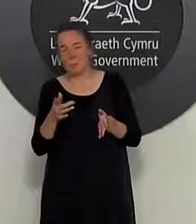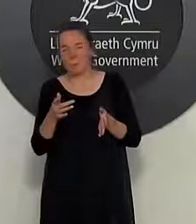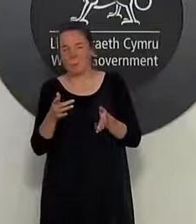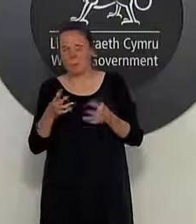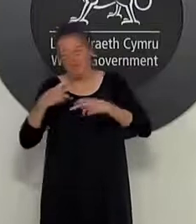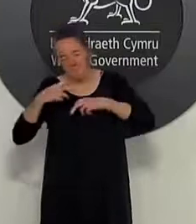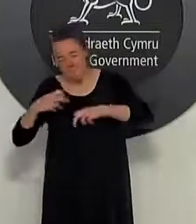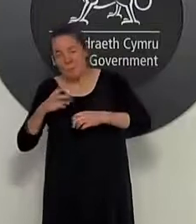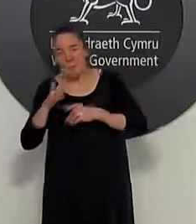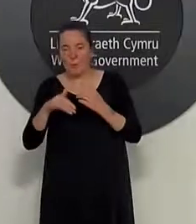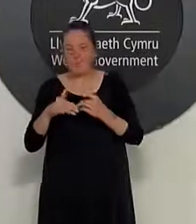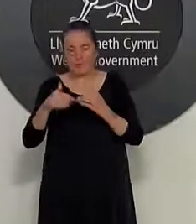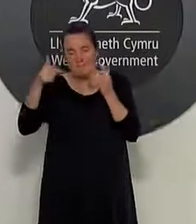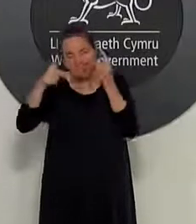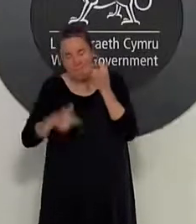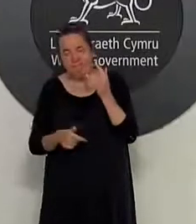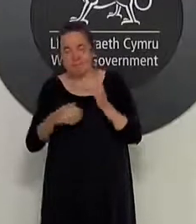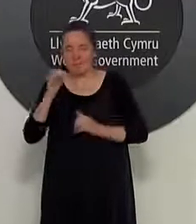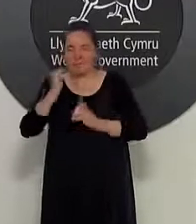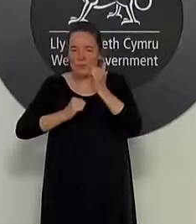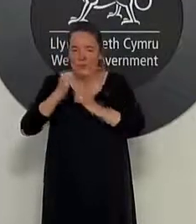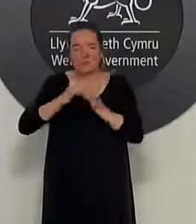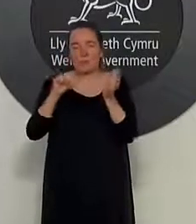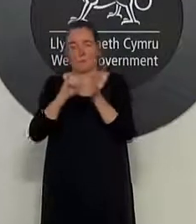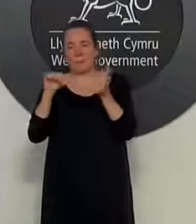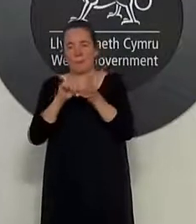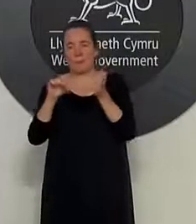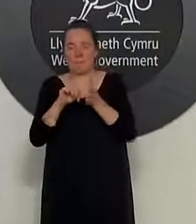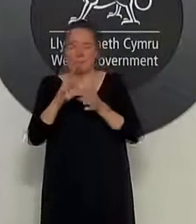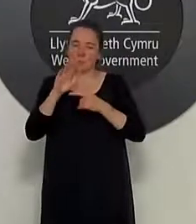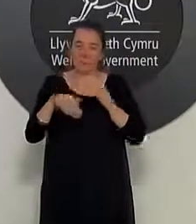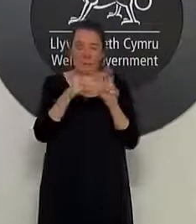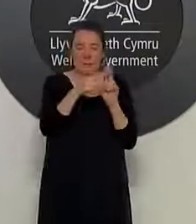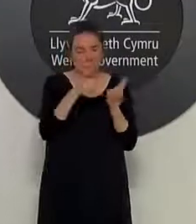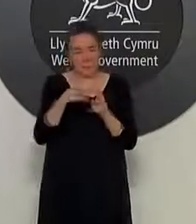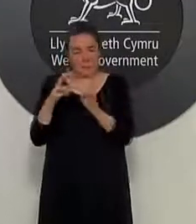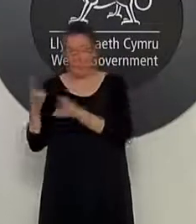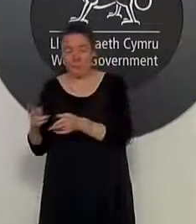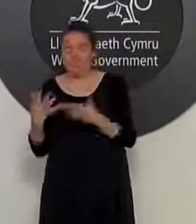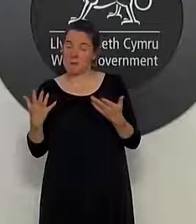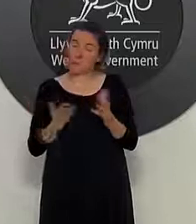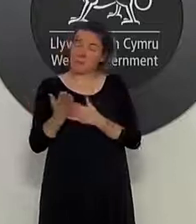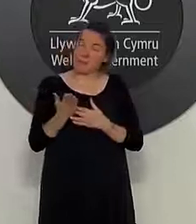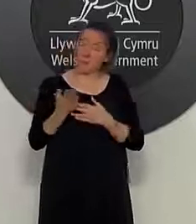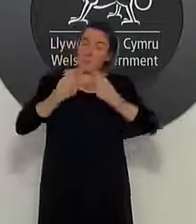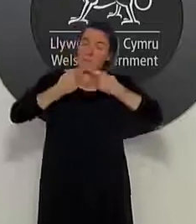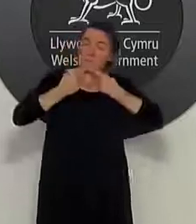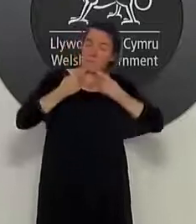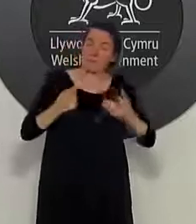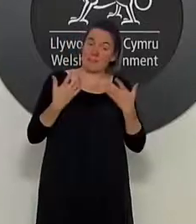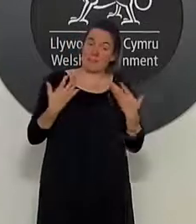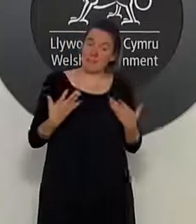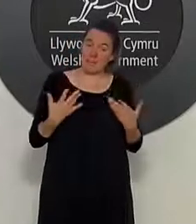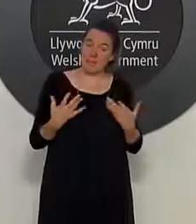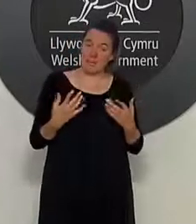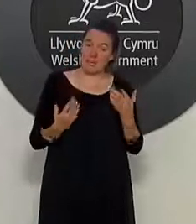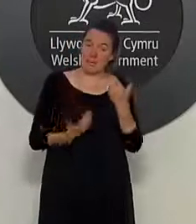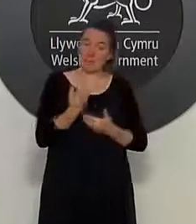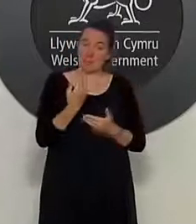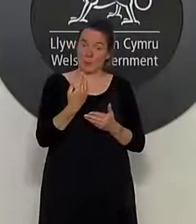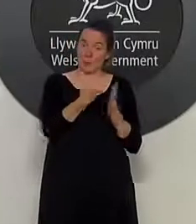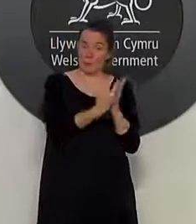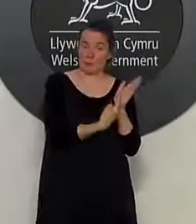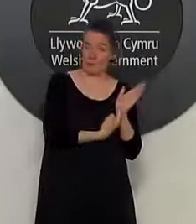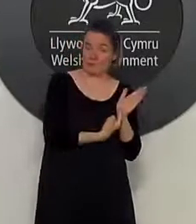strwythurol gyda'r system tai ac eiddo. Felly, wrth gyflwyno'r pecyn heddiw, rhaid pwysleisio bod